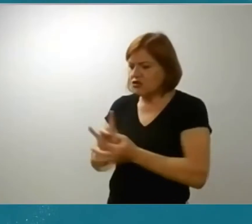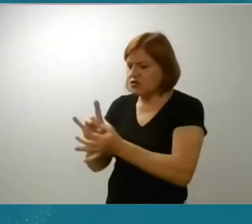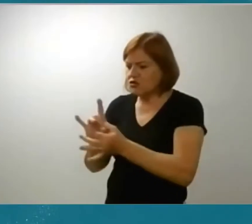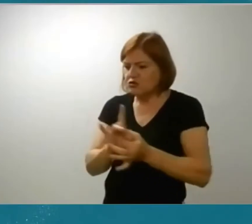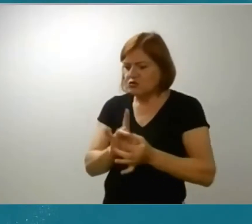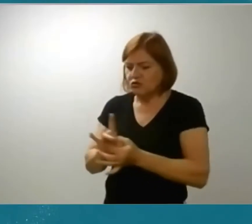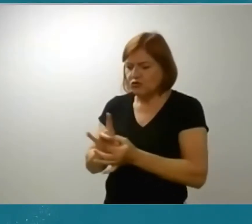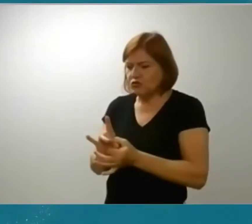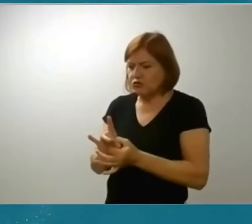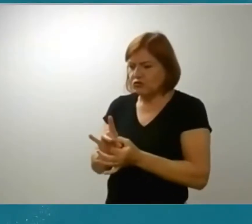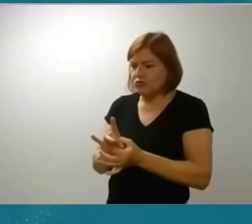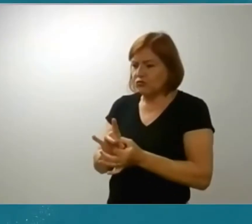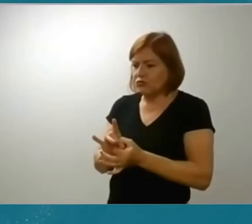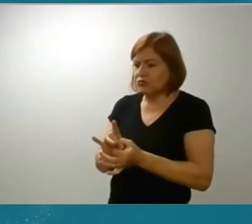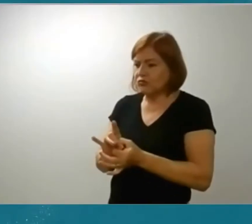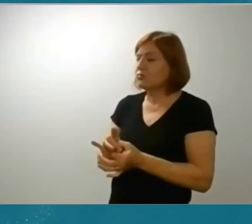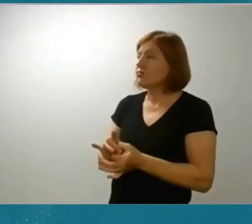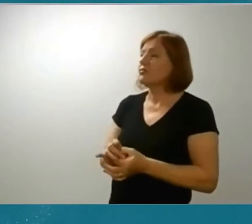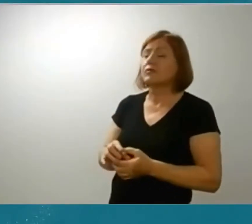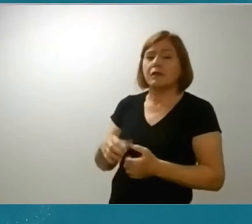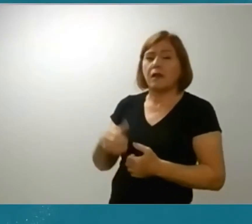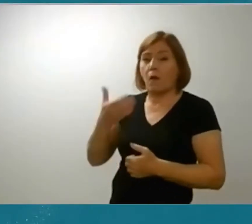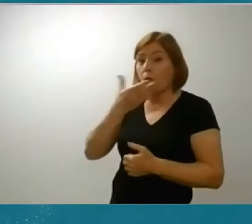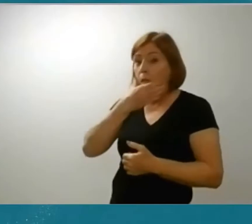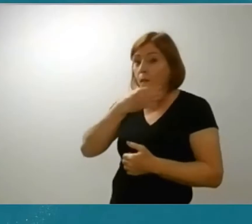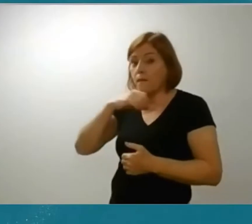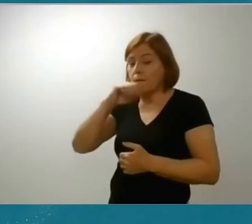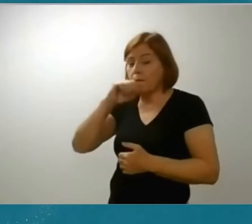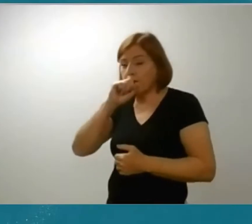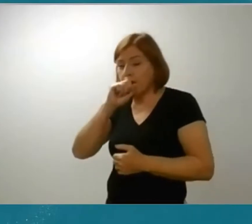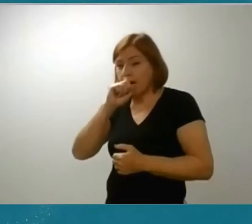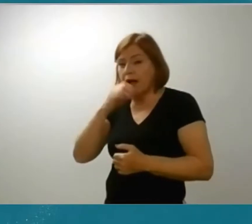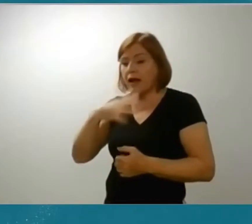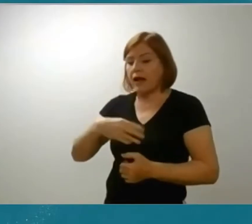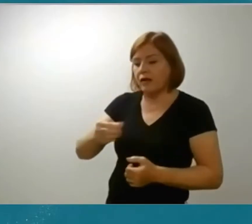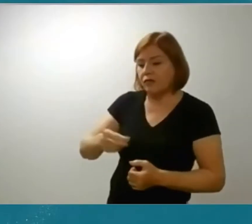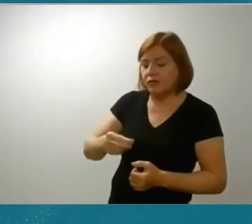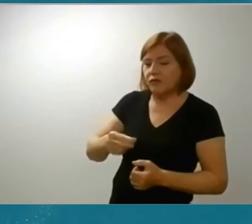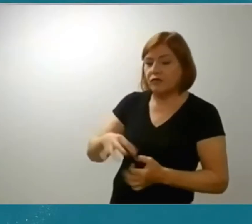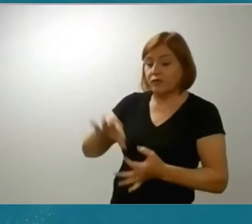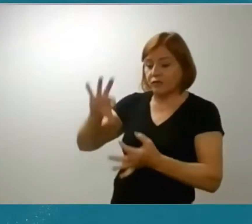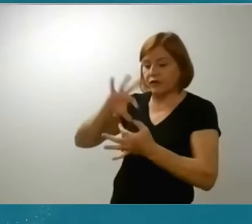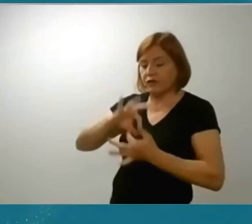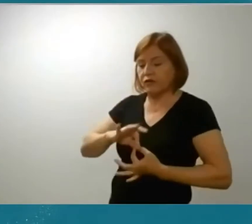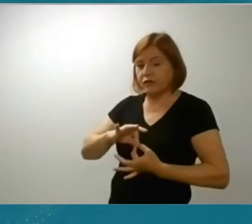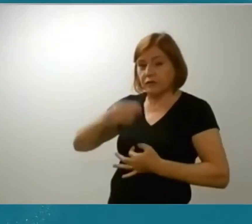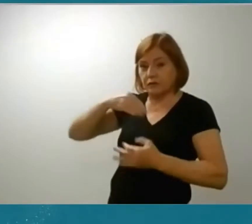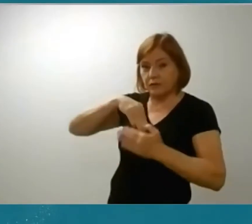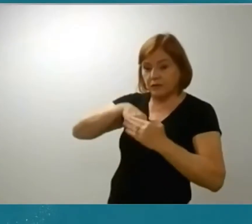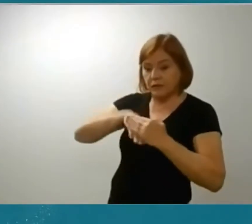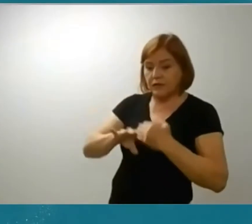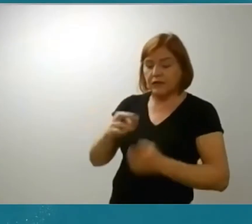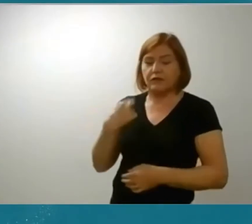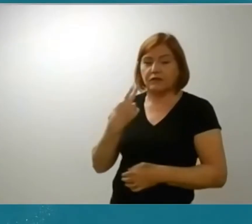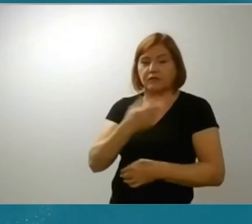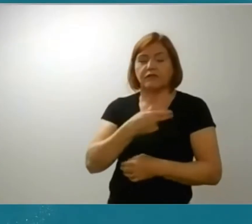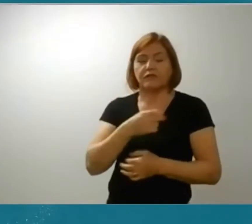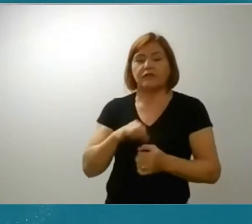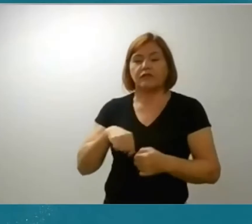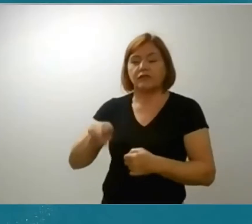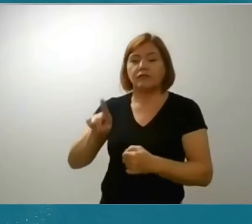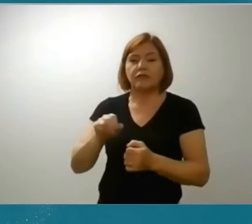os gentios. Nós sequer éramos da comunidade de Israel, sequer tínhamos participação das alianças, das